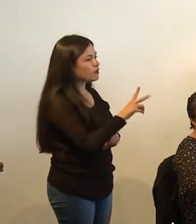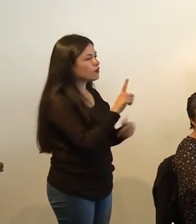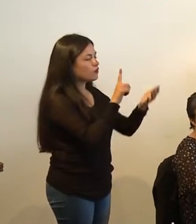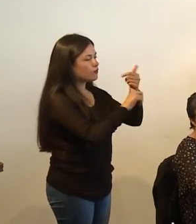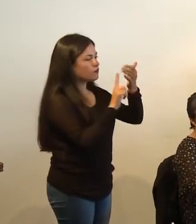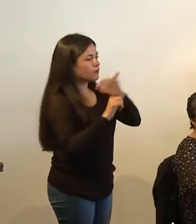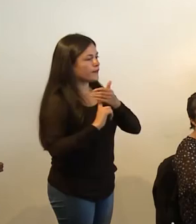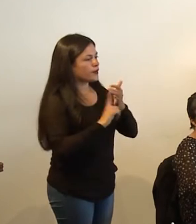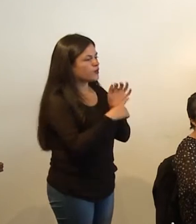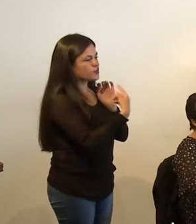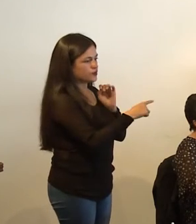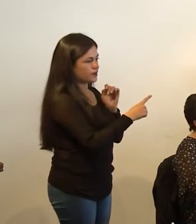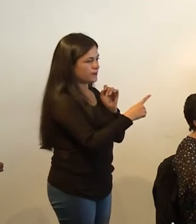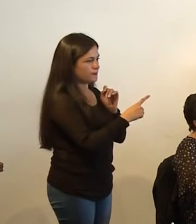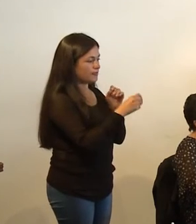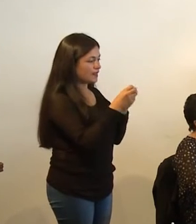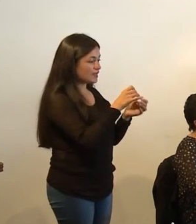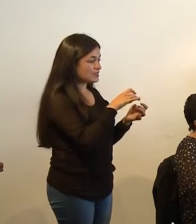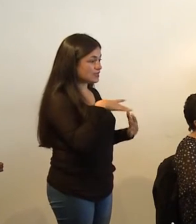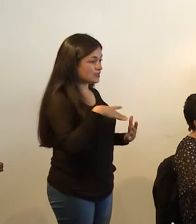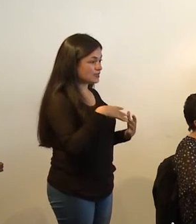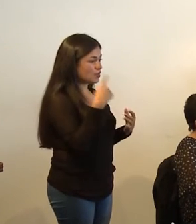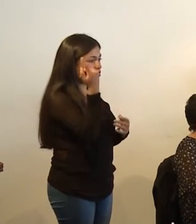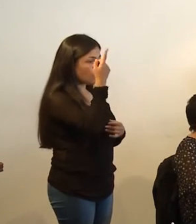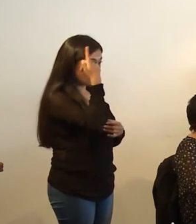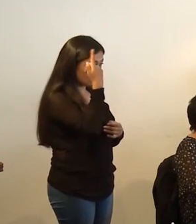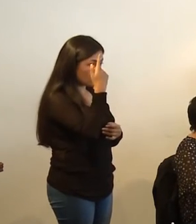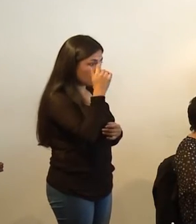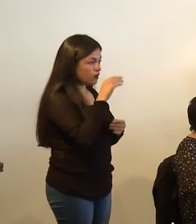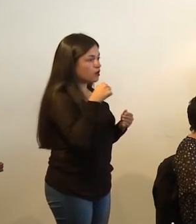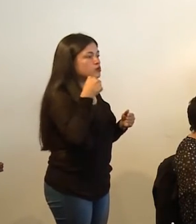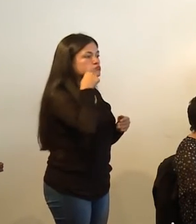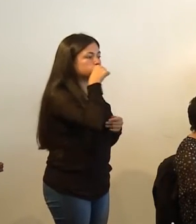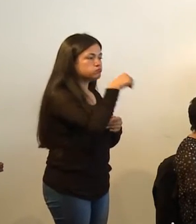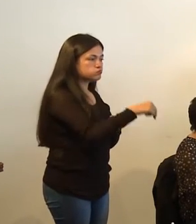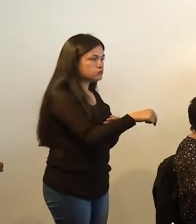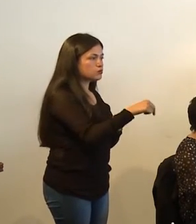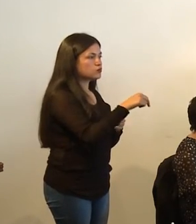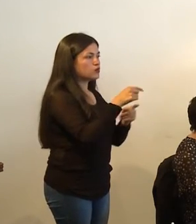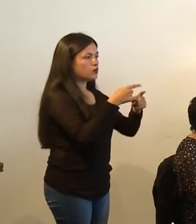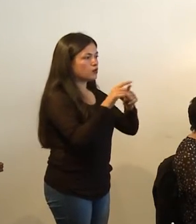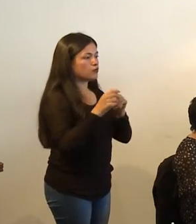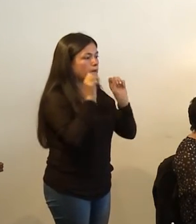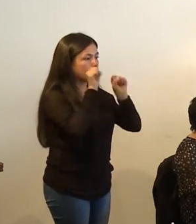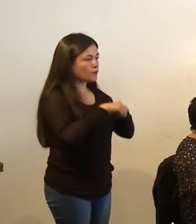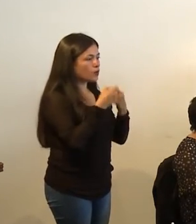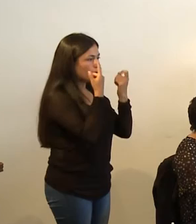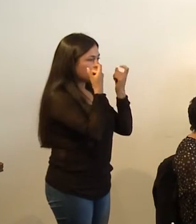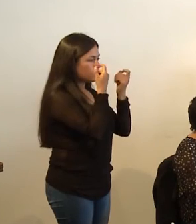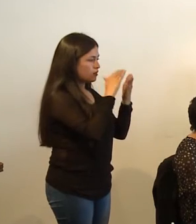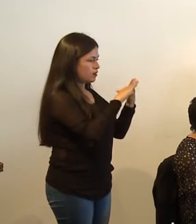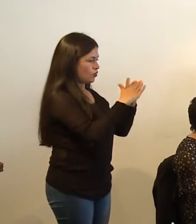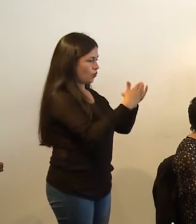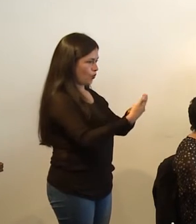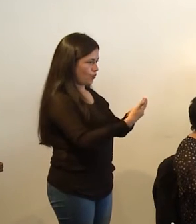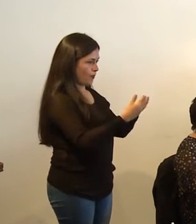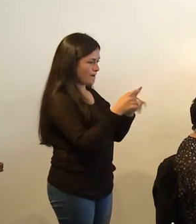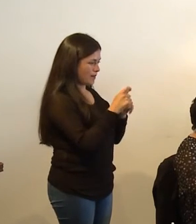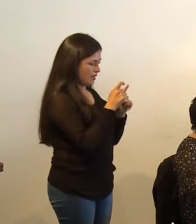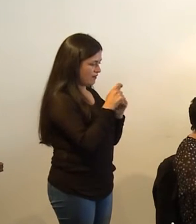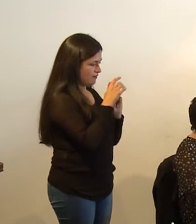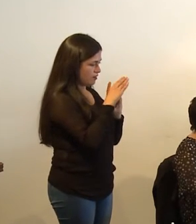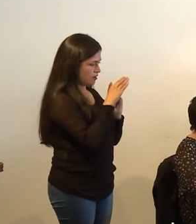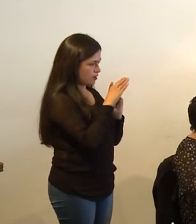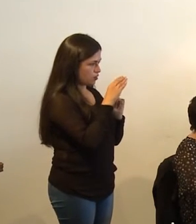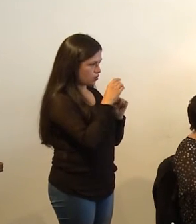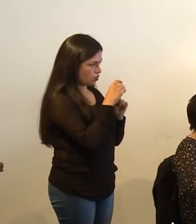es que el sentido más general, en cotidiano, de entender comunidad como una